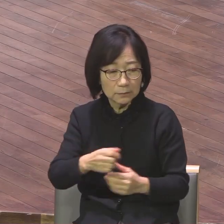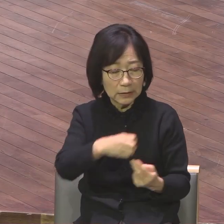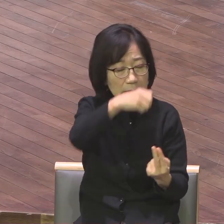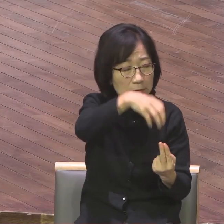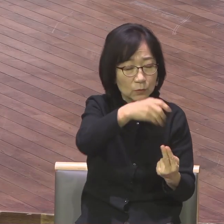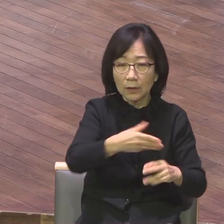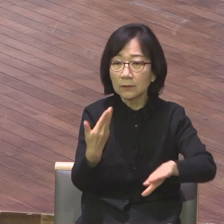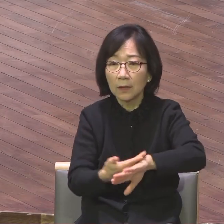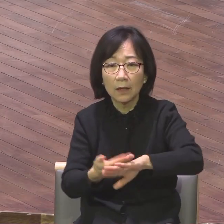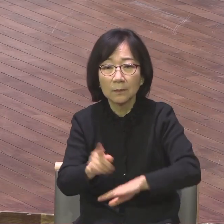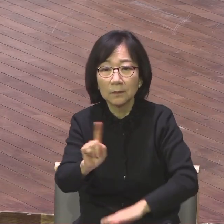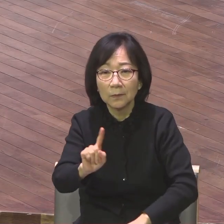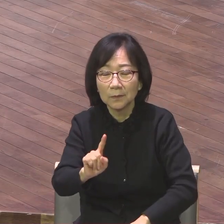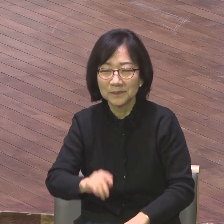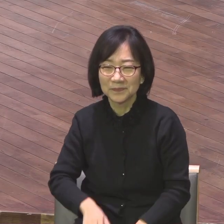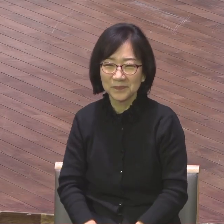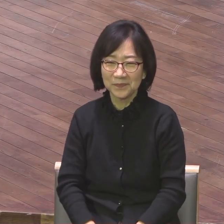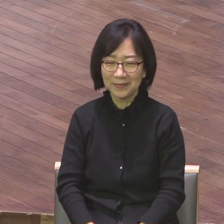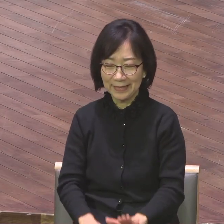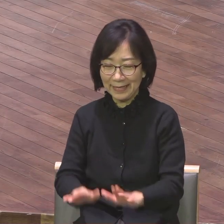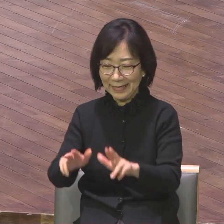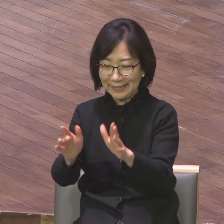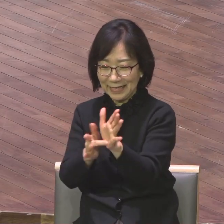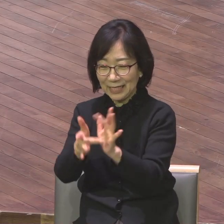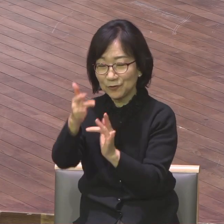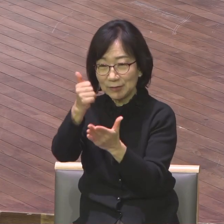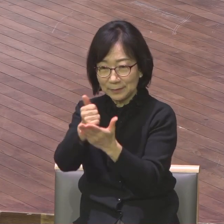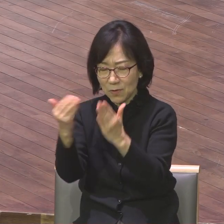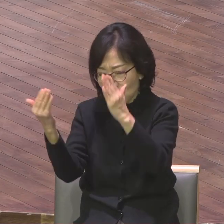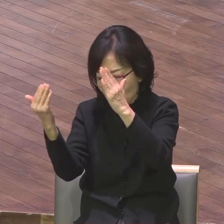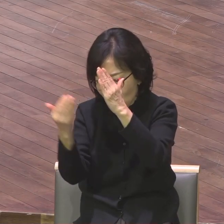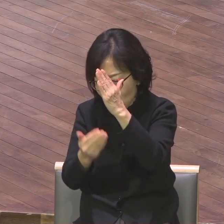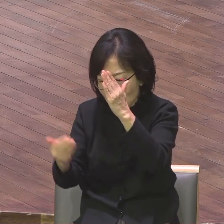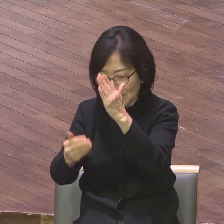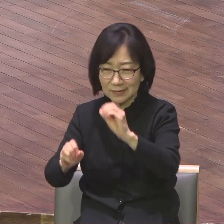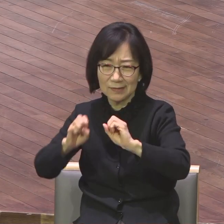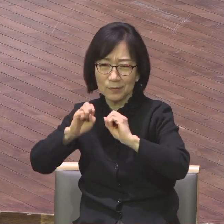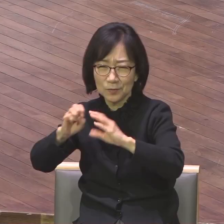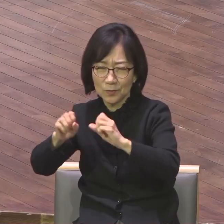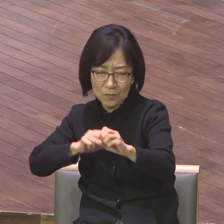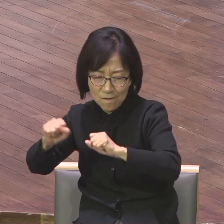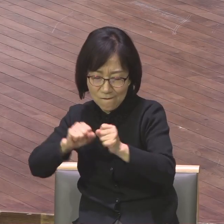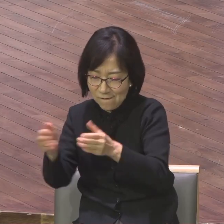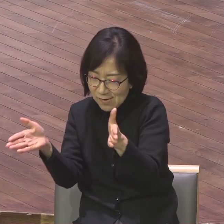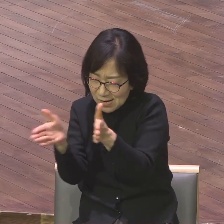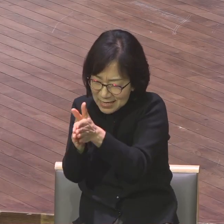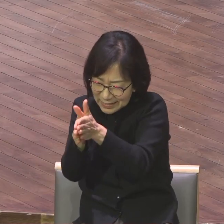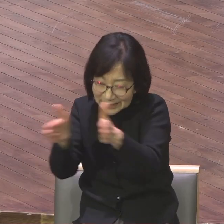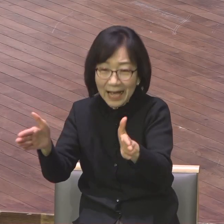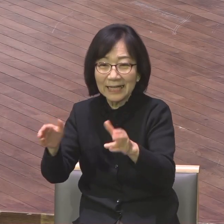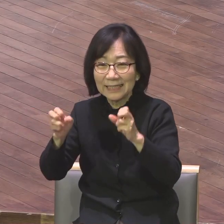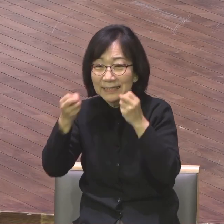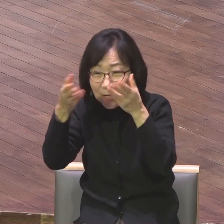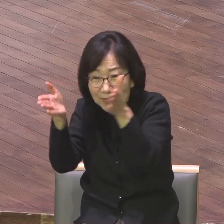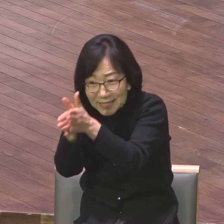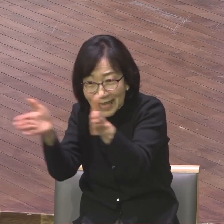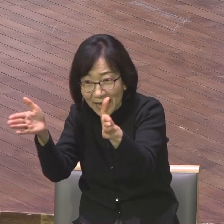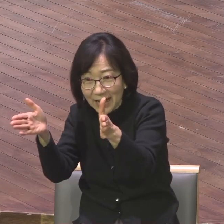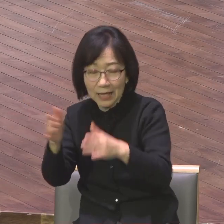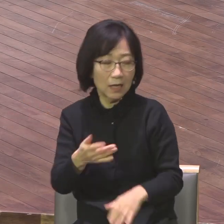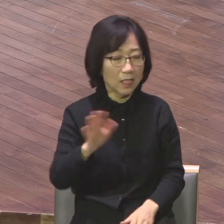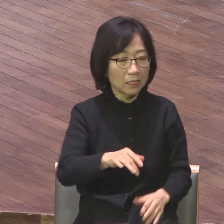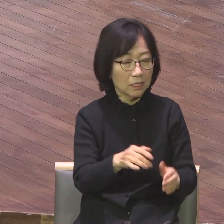지금 공생의 사역을 시작하는 것이 이제 시작이에요. 시작하는 시점에 있었고 세례 요한은